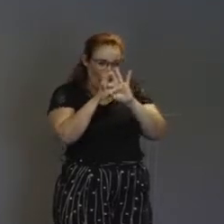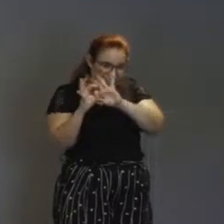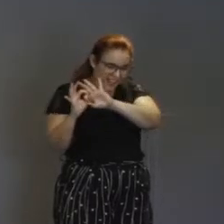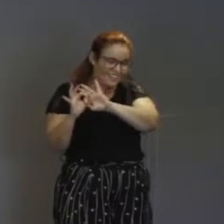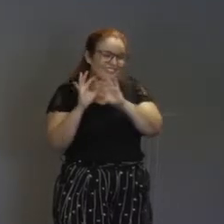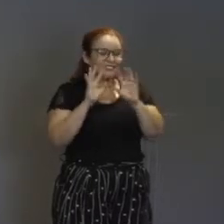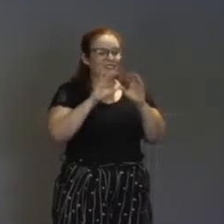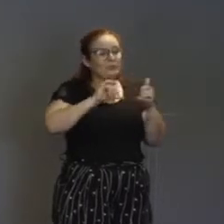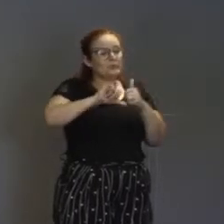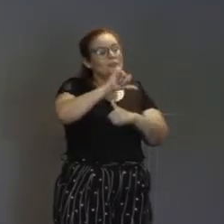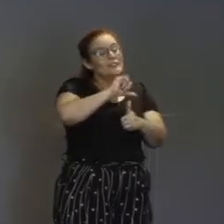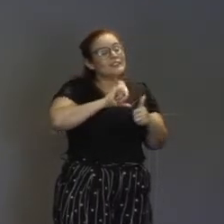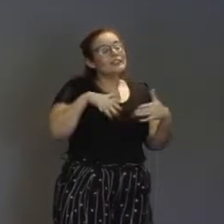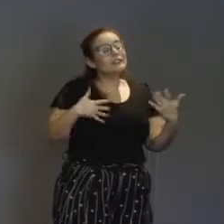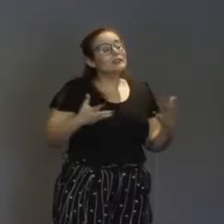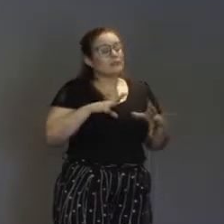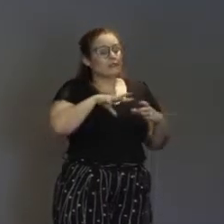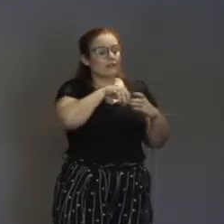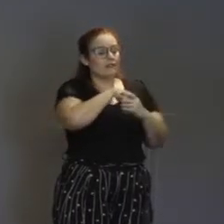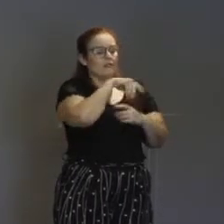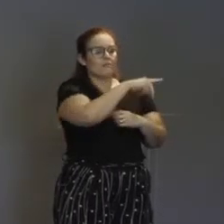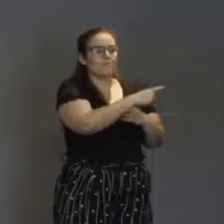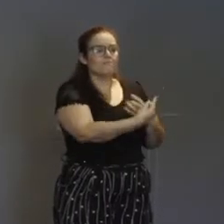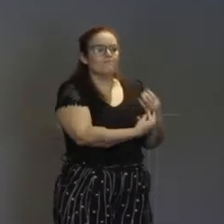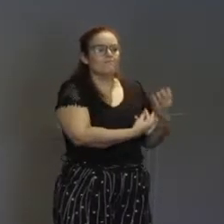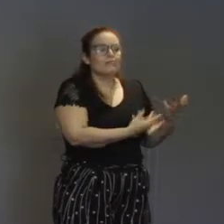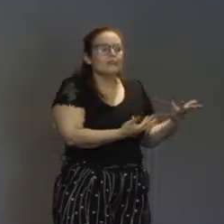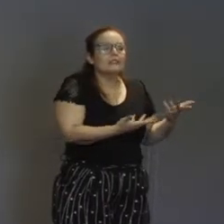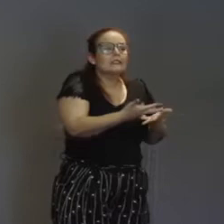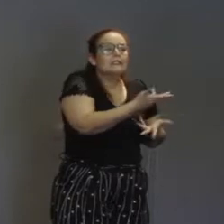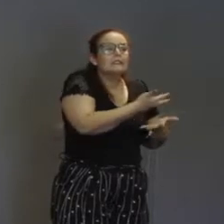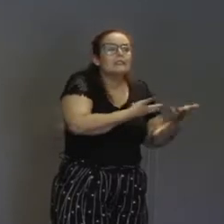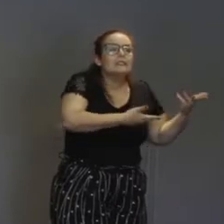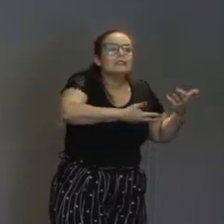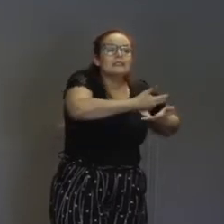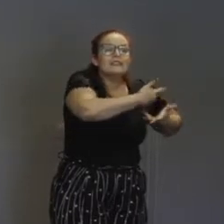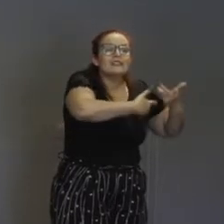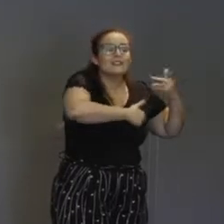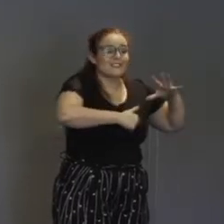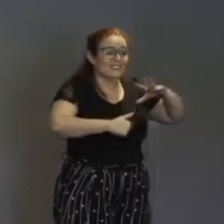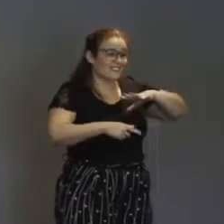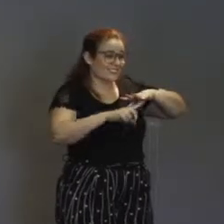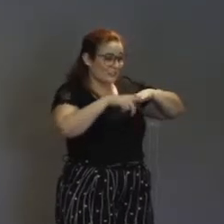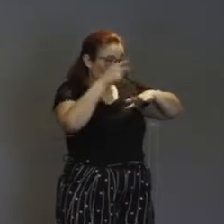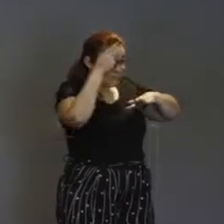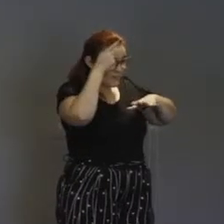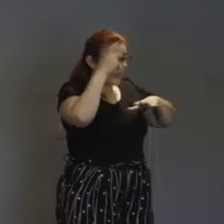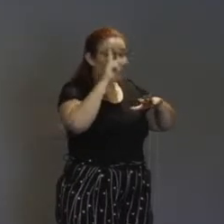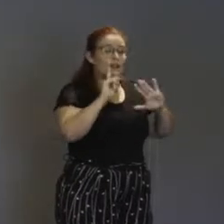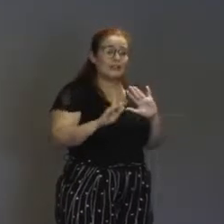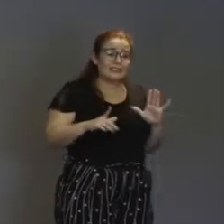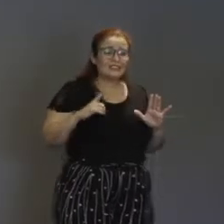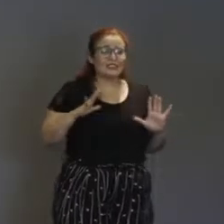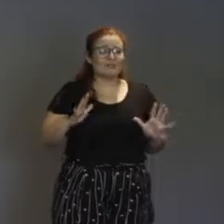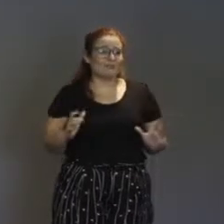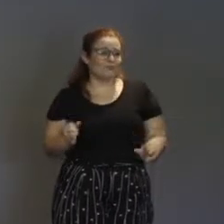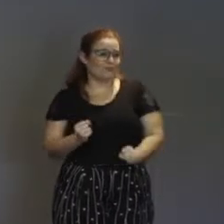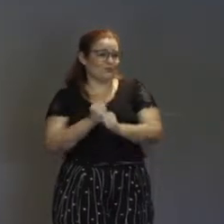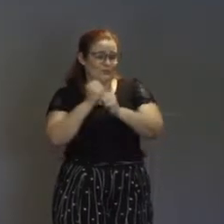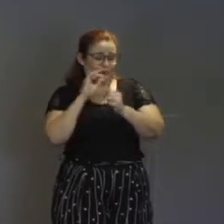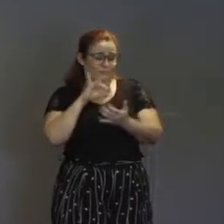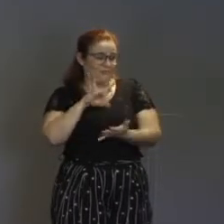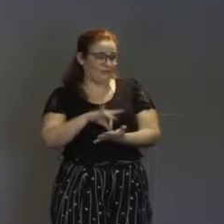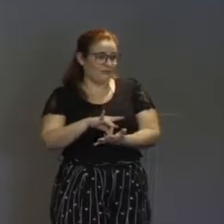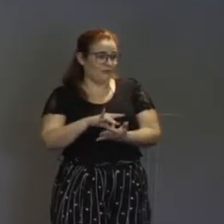é quando, dentro dessa efervescência que é uma cidade como São Paulo, você já tem espaços construídos. Eu acho que são 2 lógicas diferentes. Uma delas é